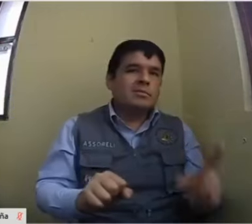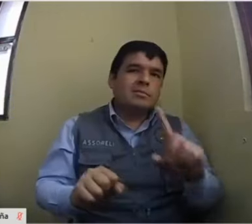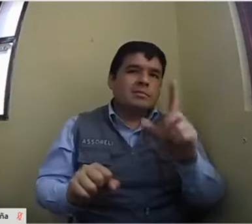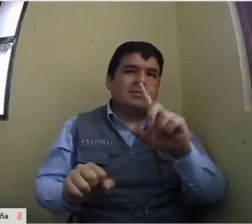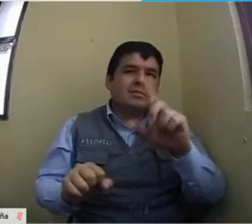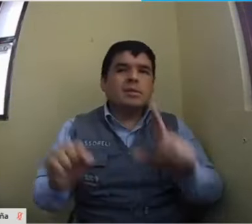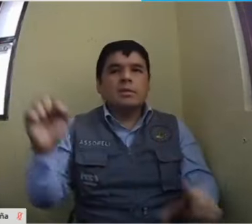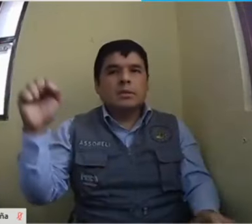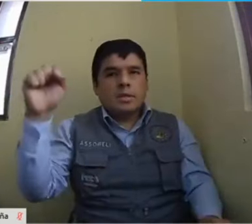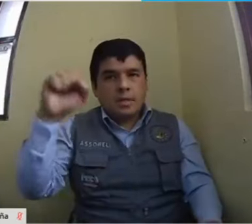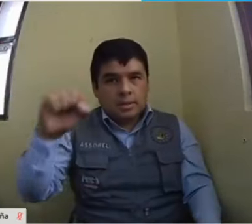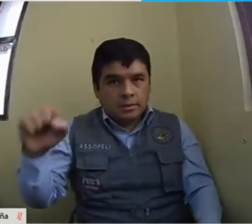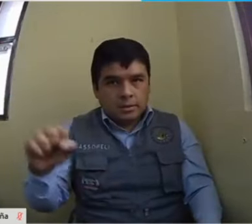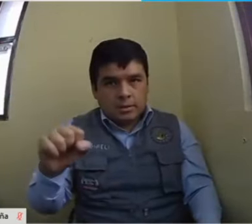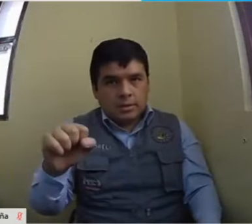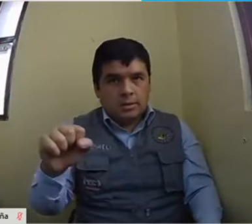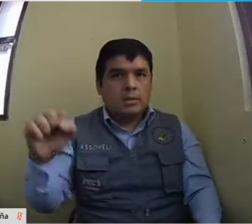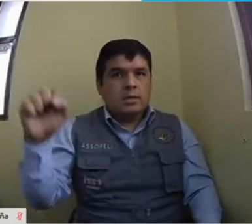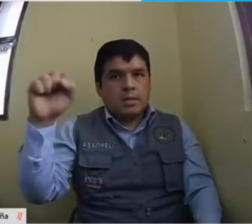No grande esa ronda, ¿no? Es chico,